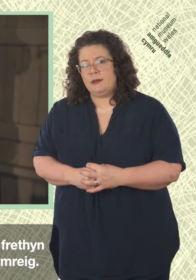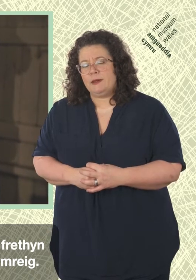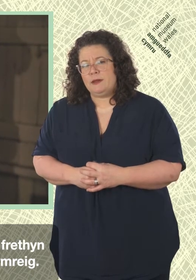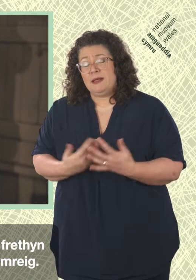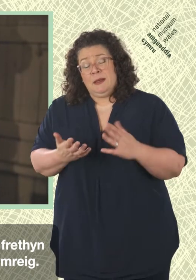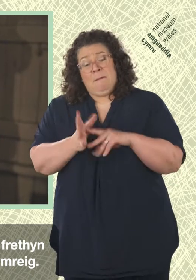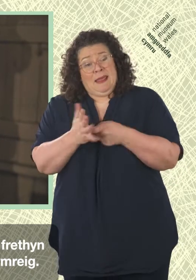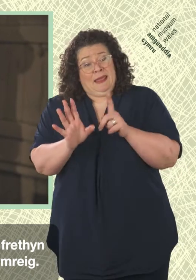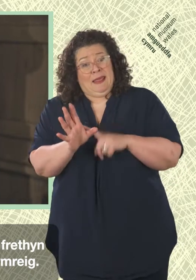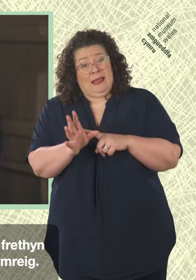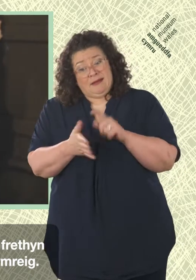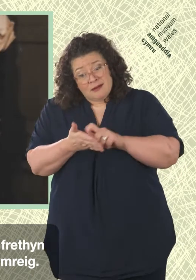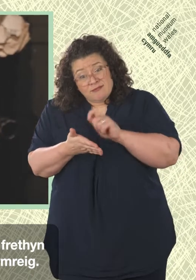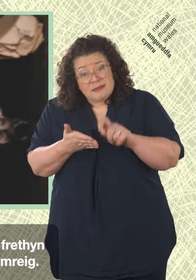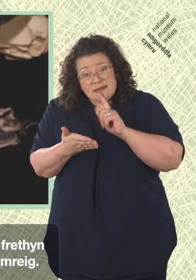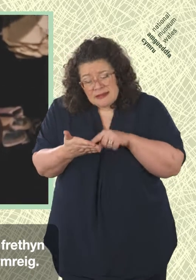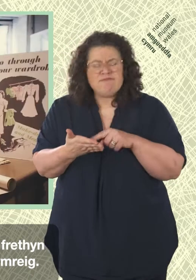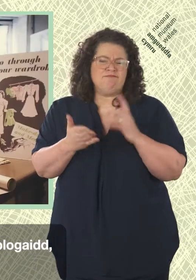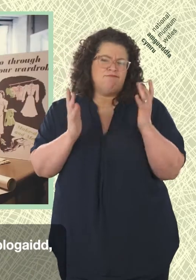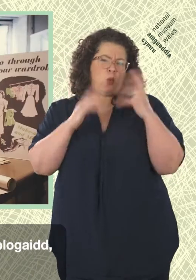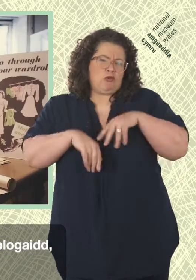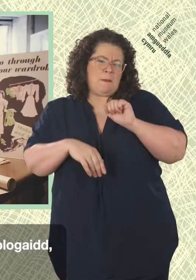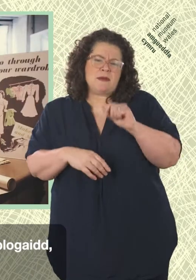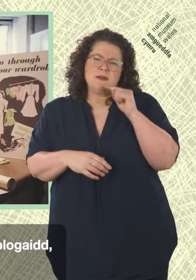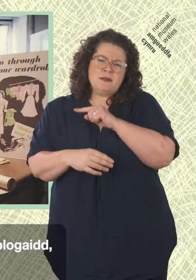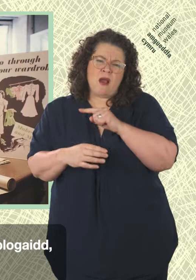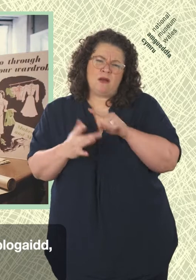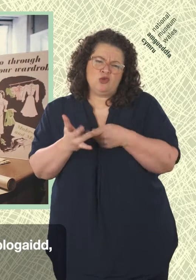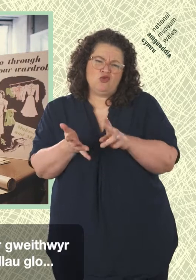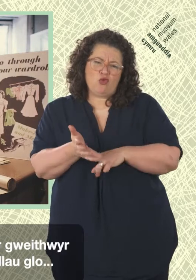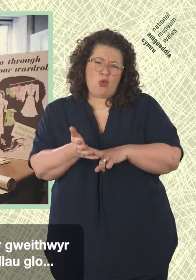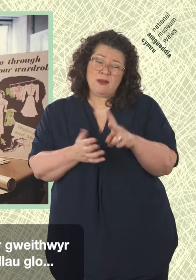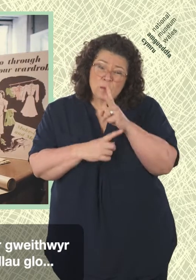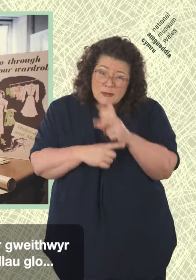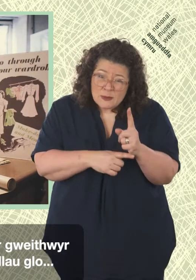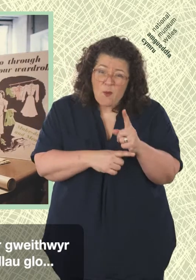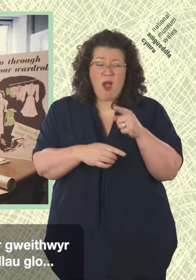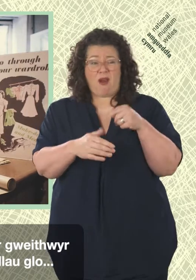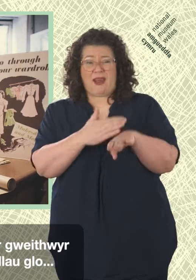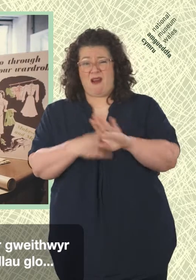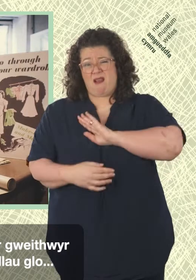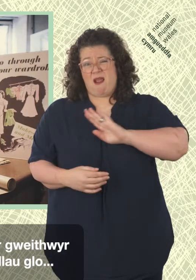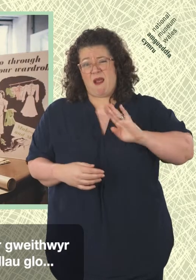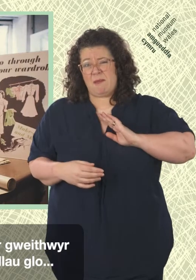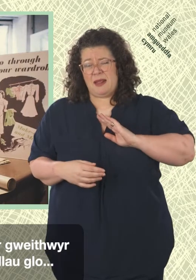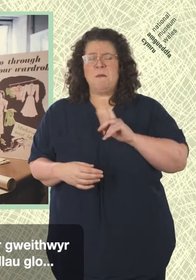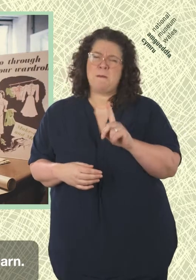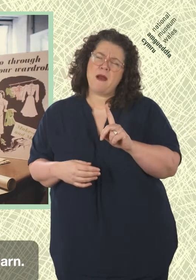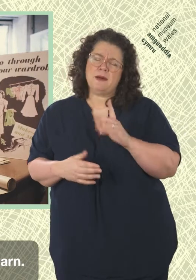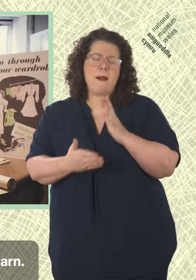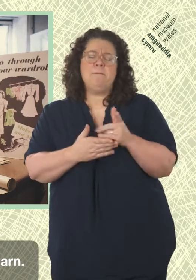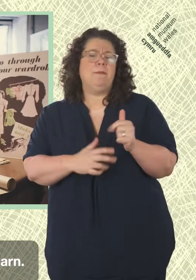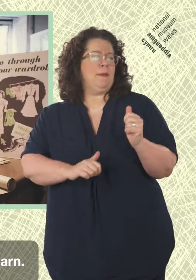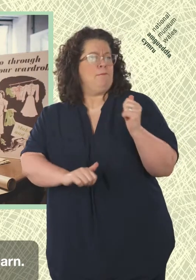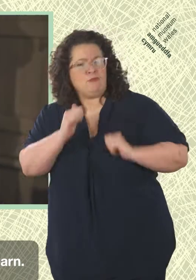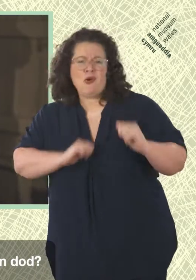a crysau Cymreig. Wel, maen nhw'n rili boblogaeth chi'n weld, achos maen nhw'n 2 gweithwyr sy'n gweithio lawr y pyllau glo ar